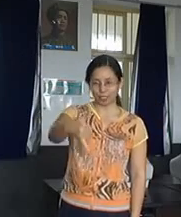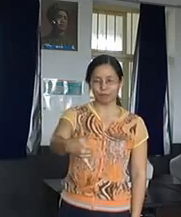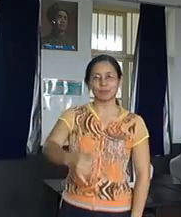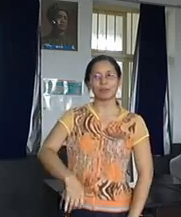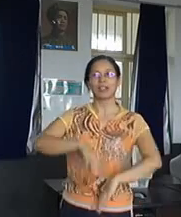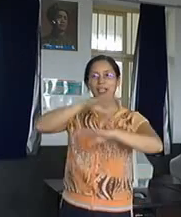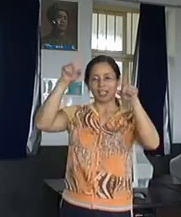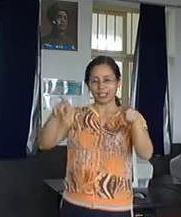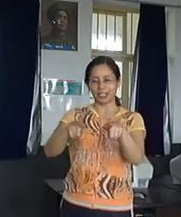一样的全力以赴。